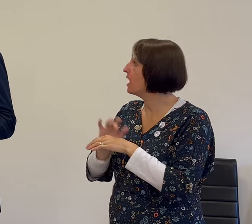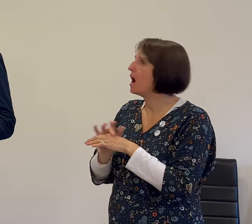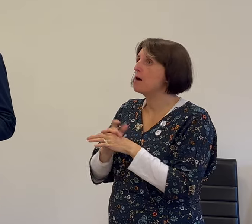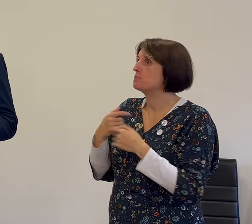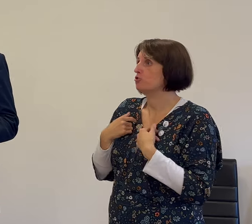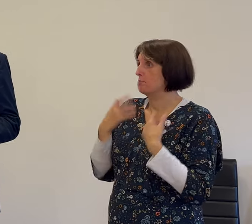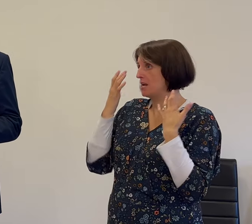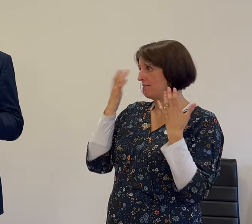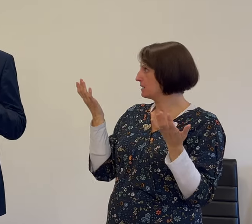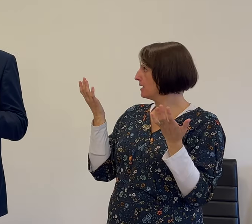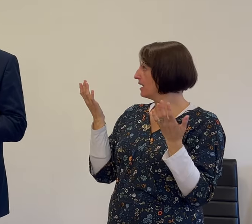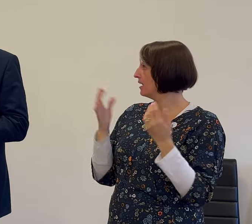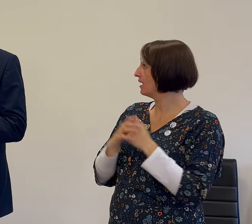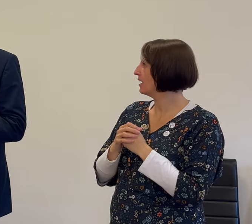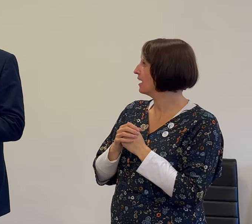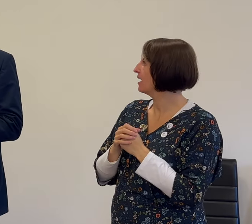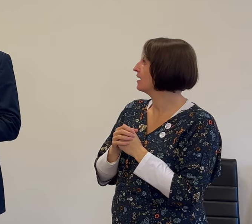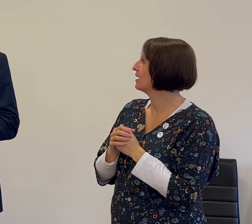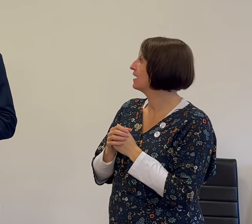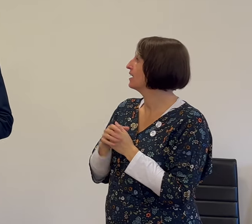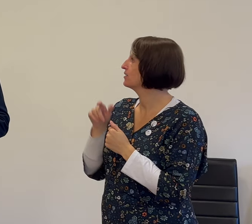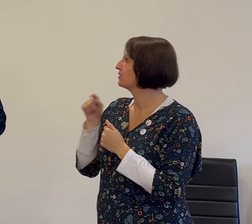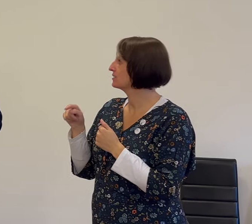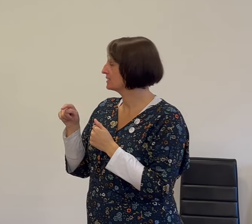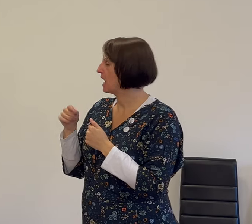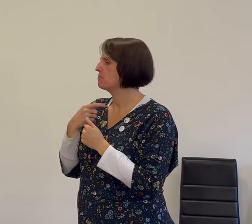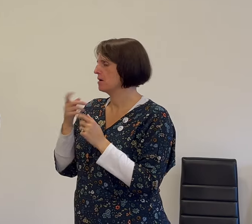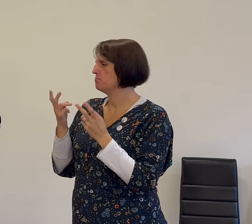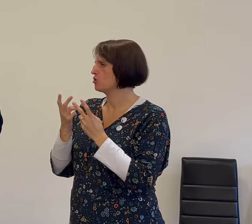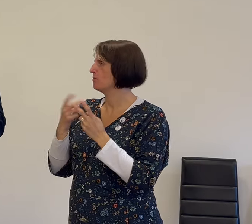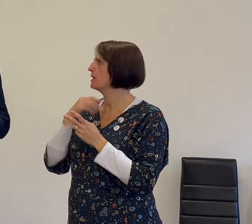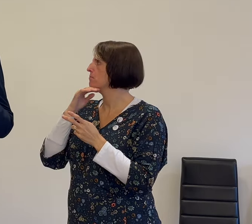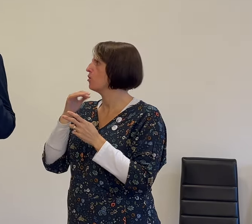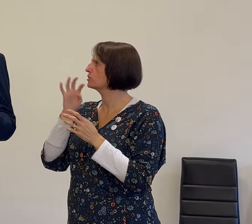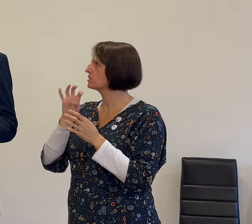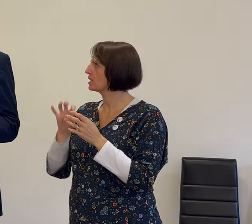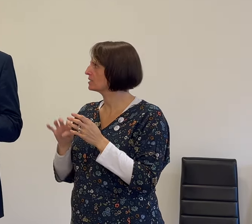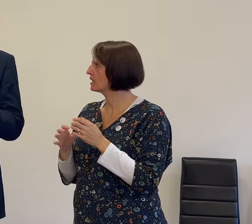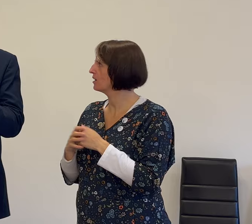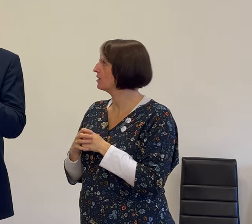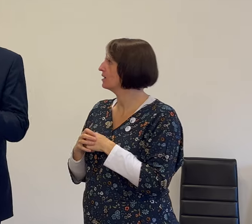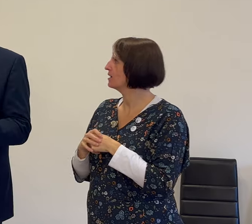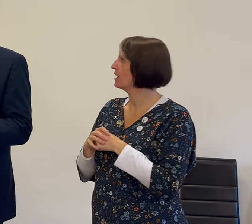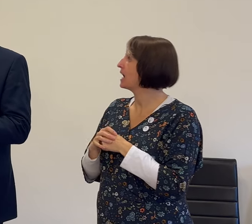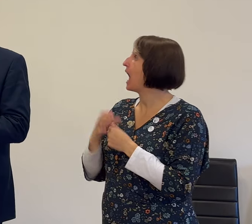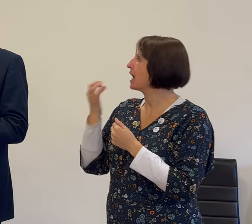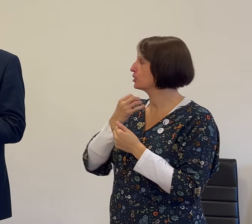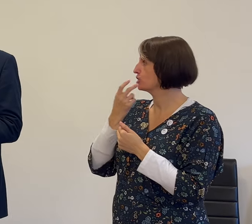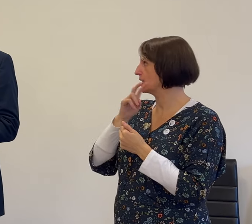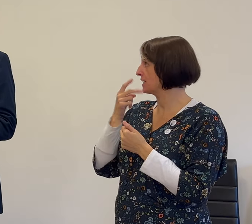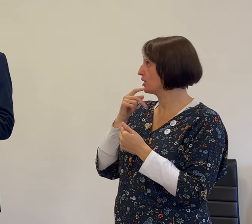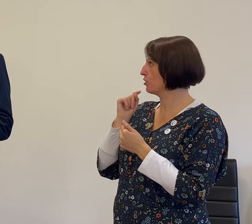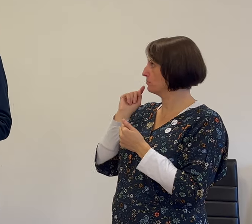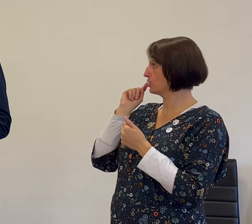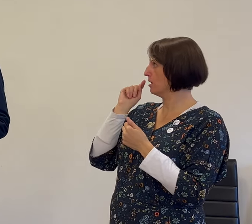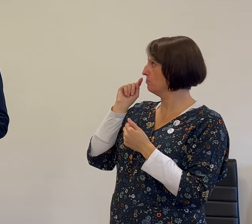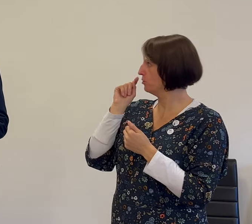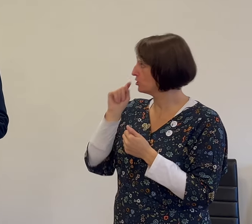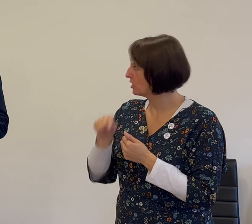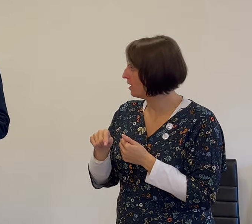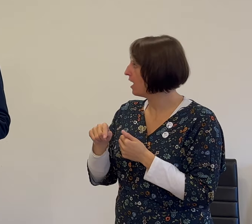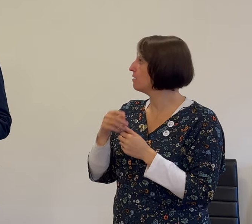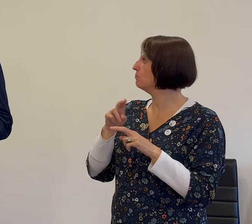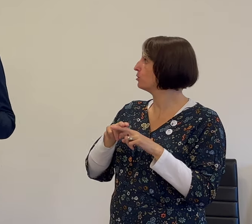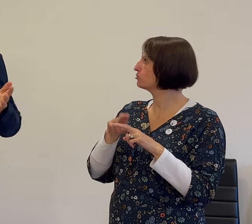nevíme. Ale ta výhoda je, když použijete YouTube, tak jsou nadšenci, kteří se tam zajdou podívat. No a tohle údolí